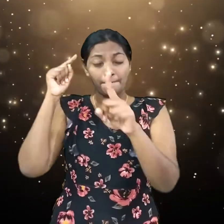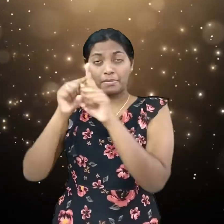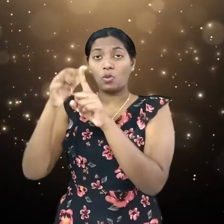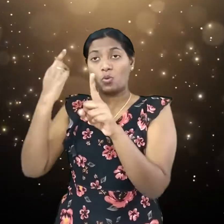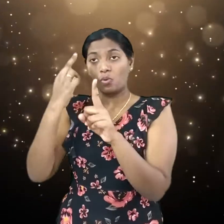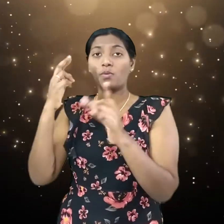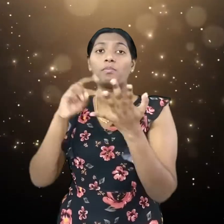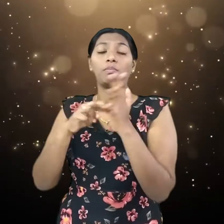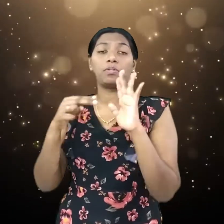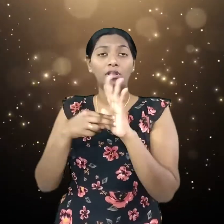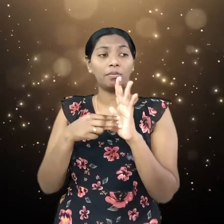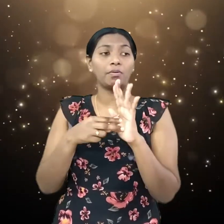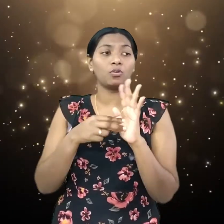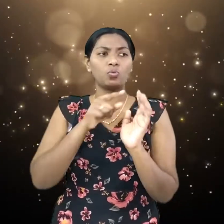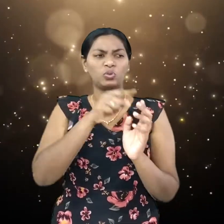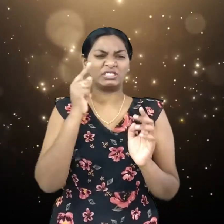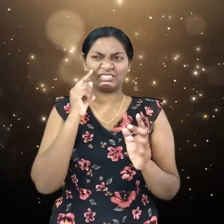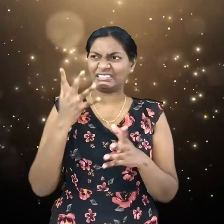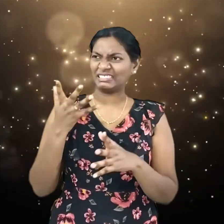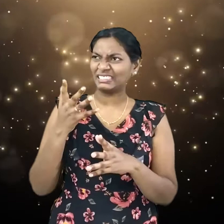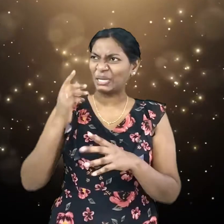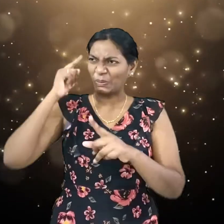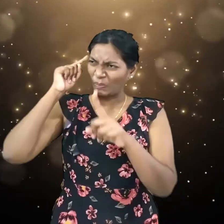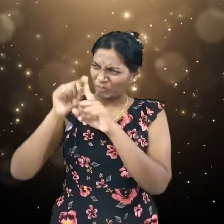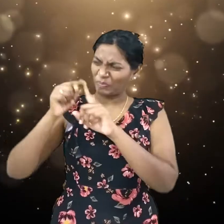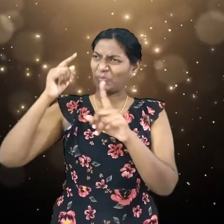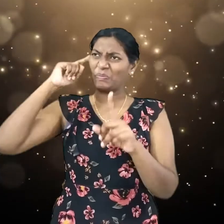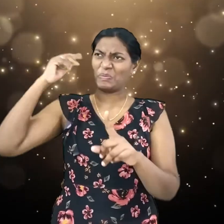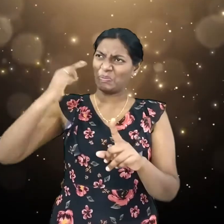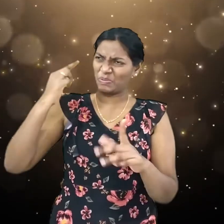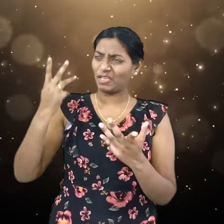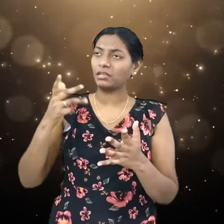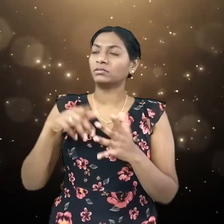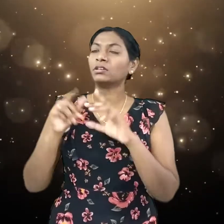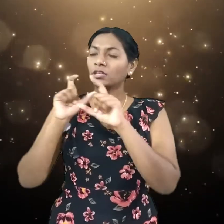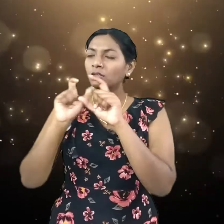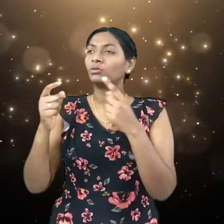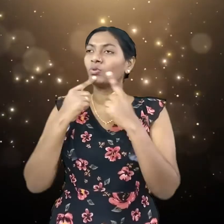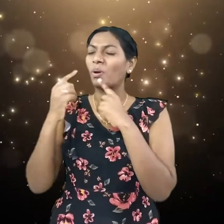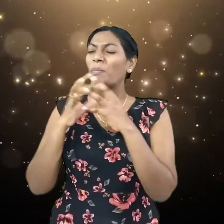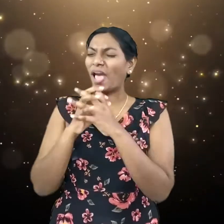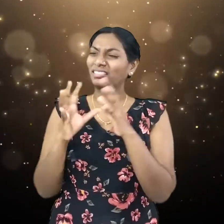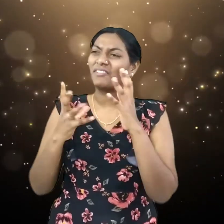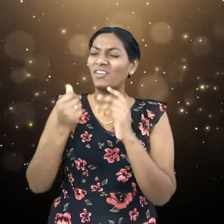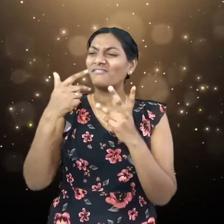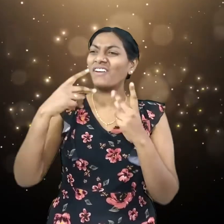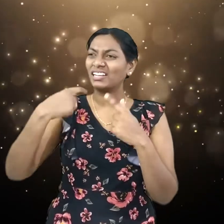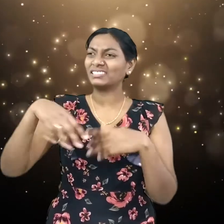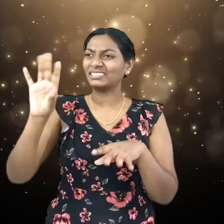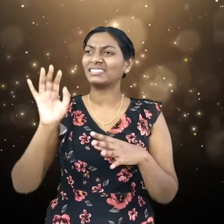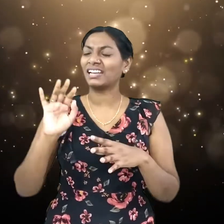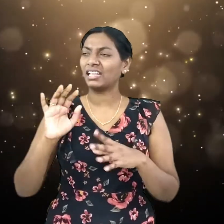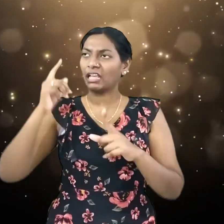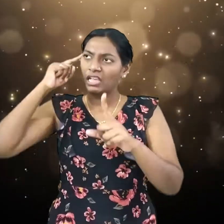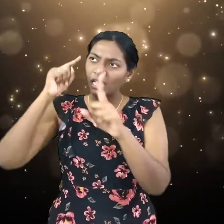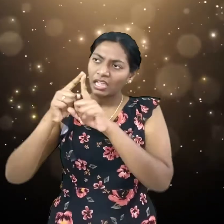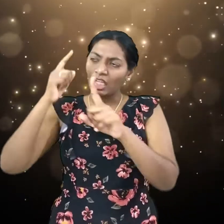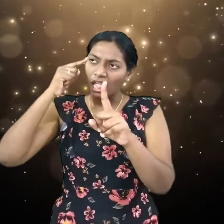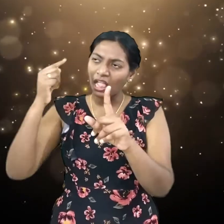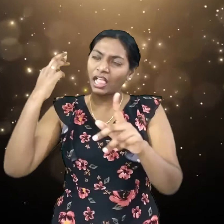और देश की बात करते हैं तो उनको लगता है ये क्या बकवास कर रहे हैं, कुछ सरल बात करो ना, बस प्रार्थना करके भगा दो। नहीं, प्रेज द